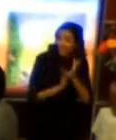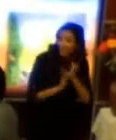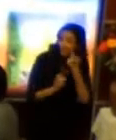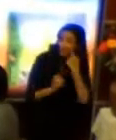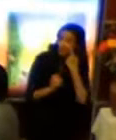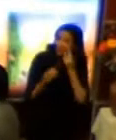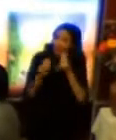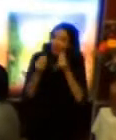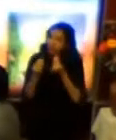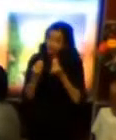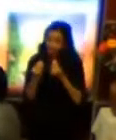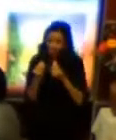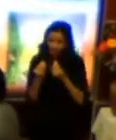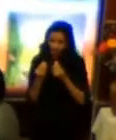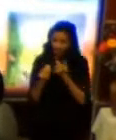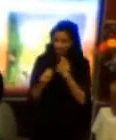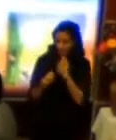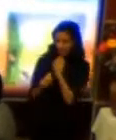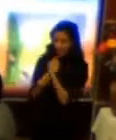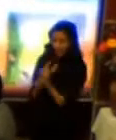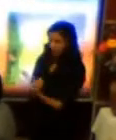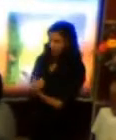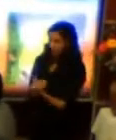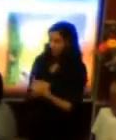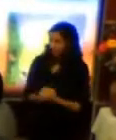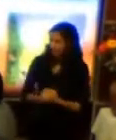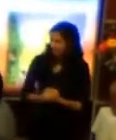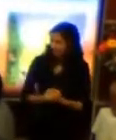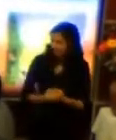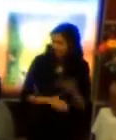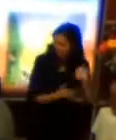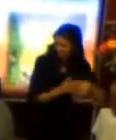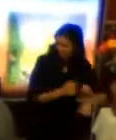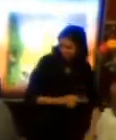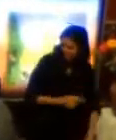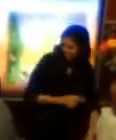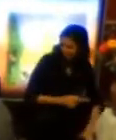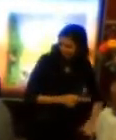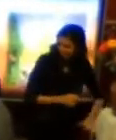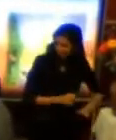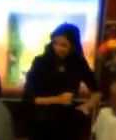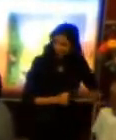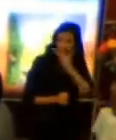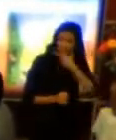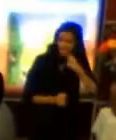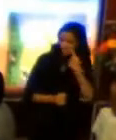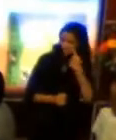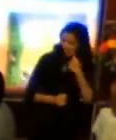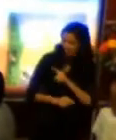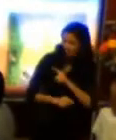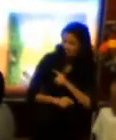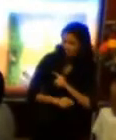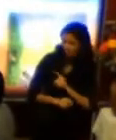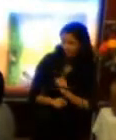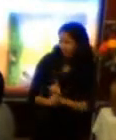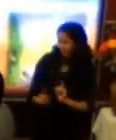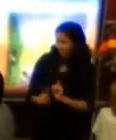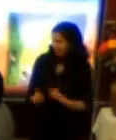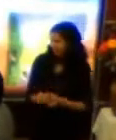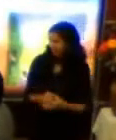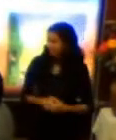una preguntita, Omar, antes. Tú no siempre conociste la verdad del Señor, ¿verdad? No.